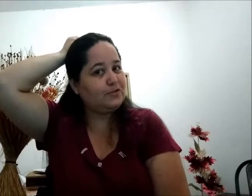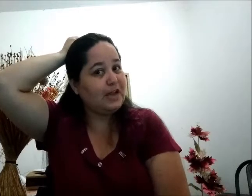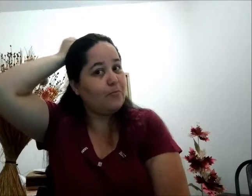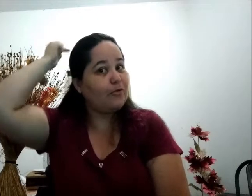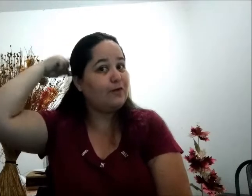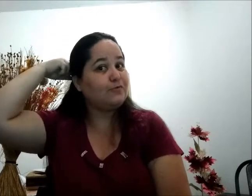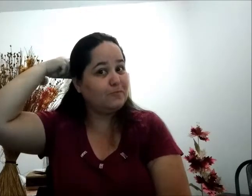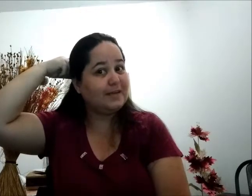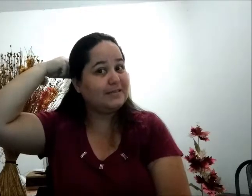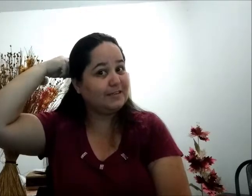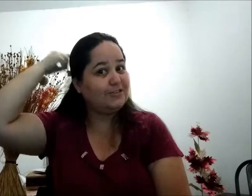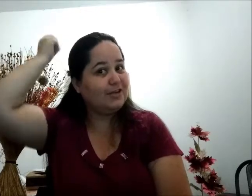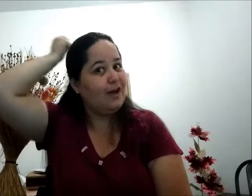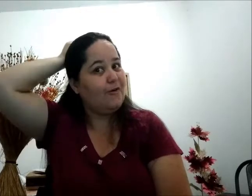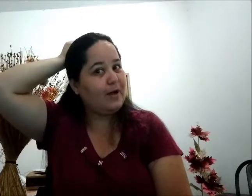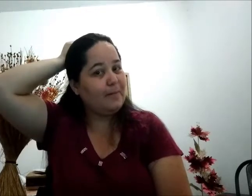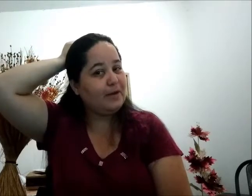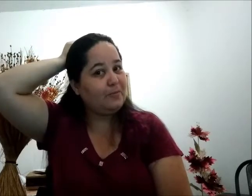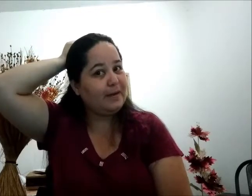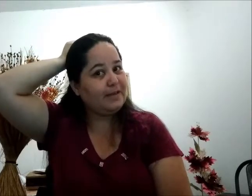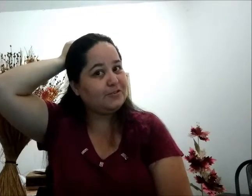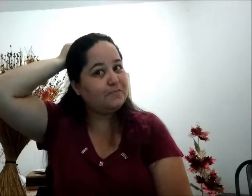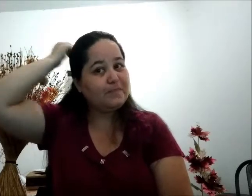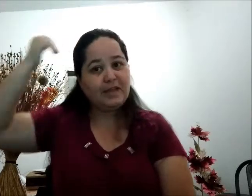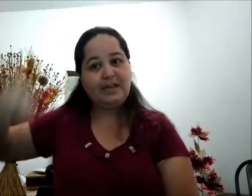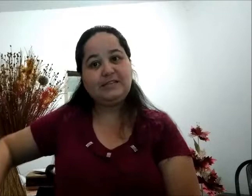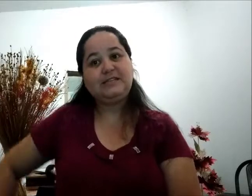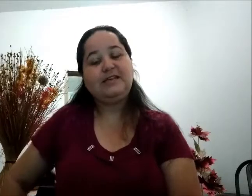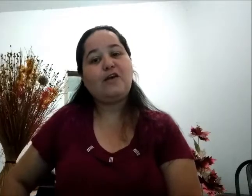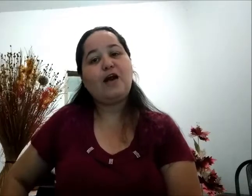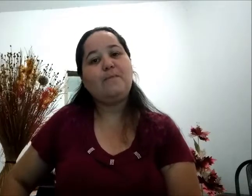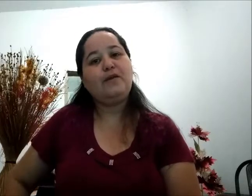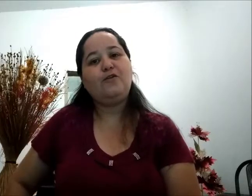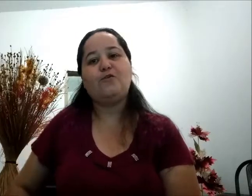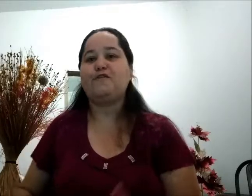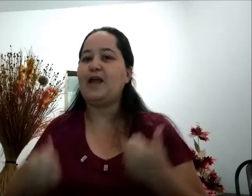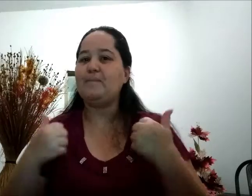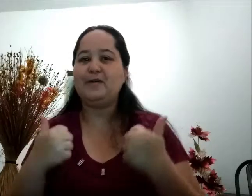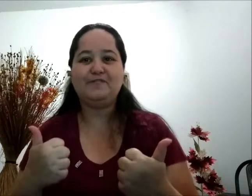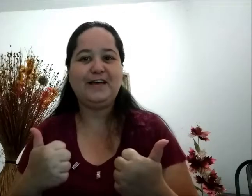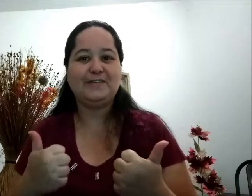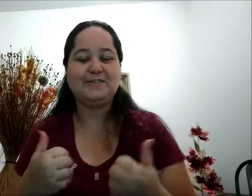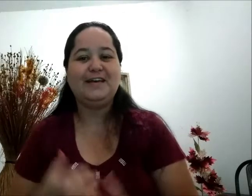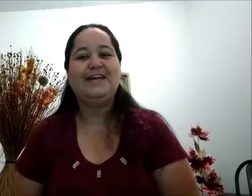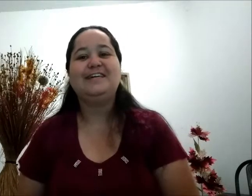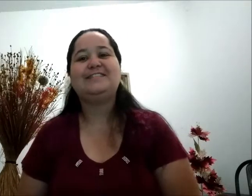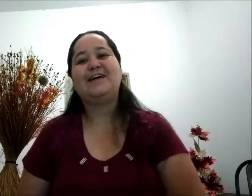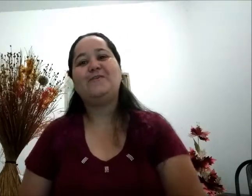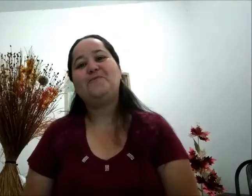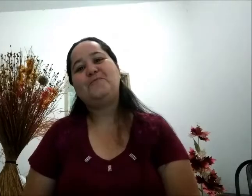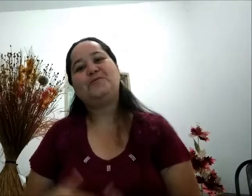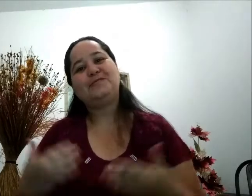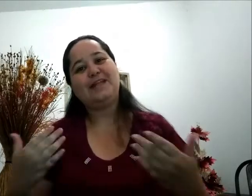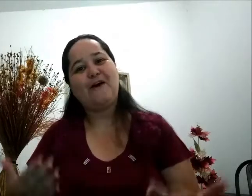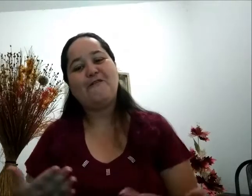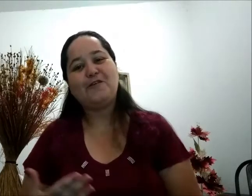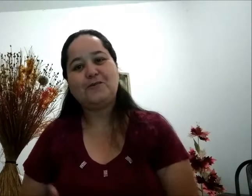sinal, porque eu uso bastante o cabelo preso, e assim, que é o cabelo longo. Eu falei, ah, perfeito. Então, o meu sinal ficou